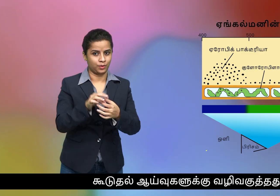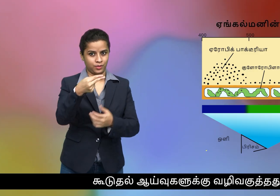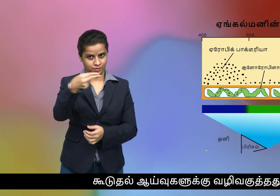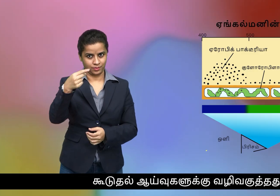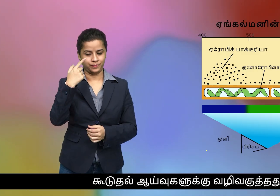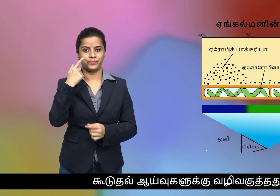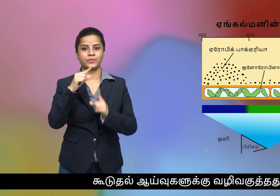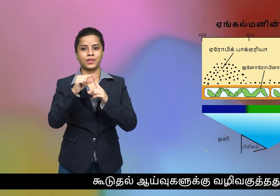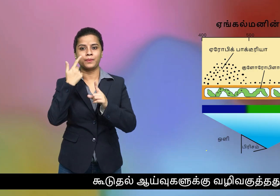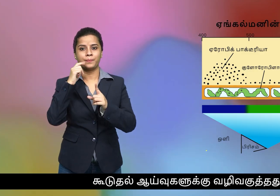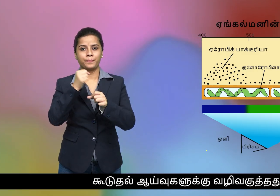ஆய்வுகளுக்கு வழிவகுத்தது.